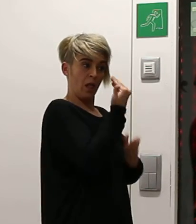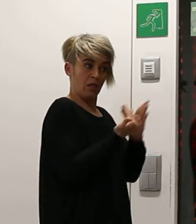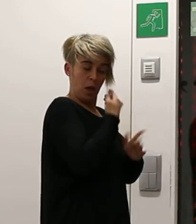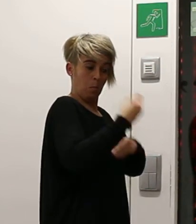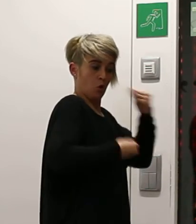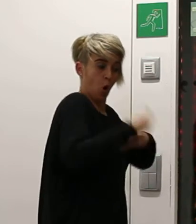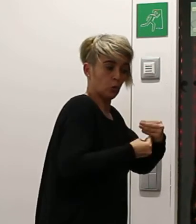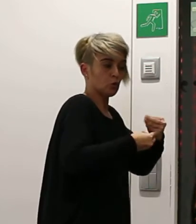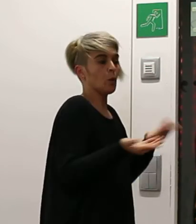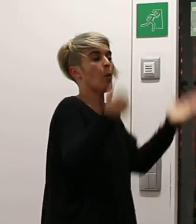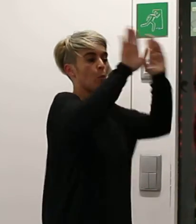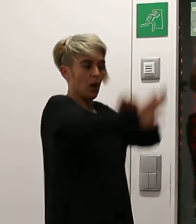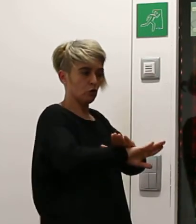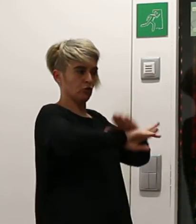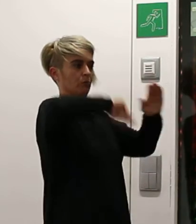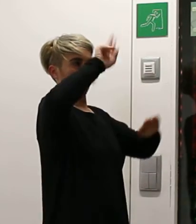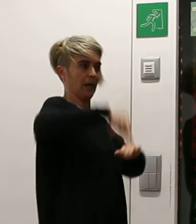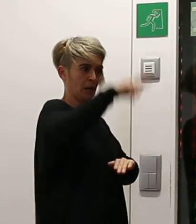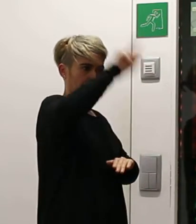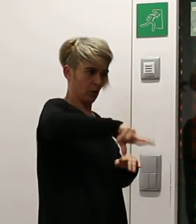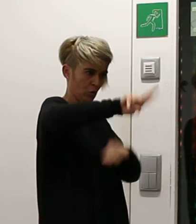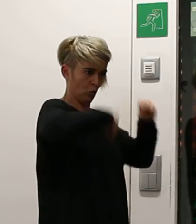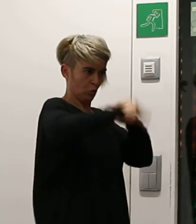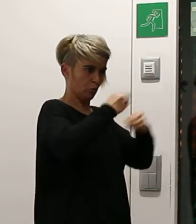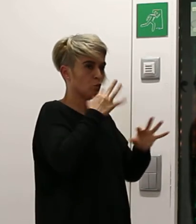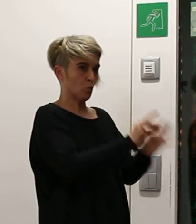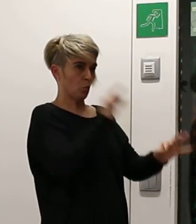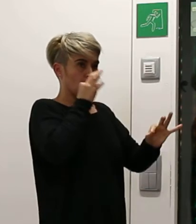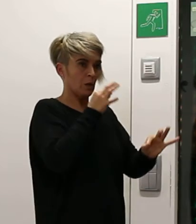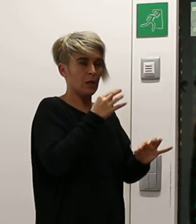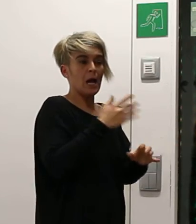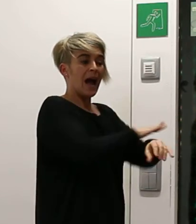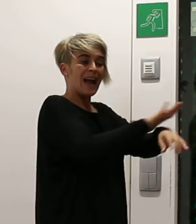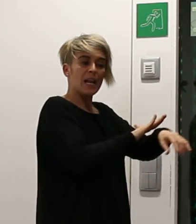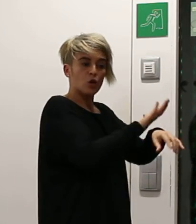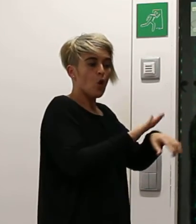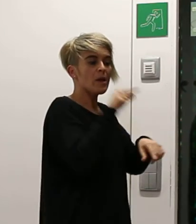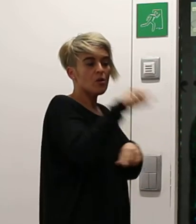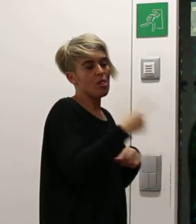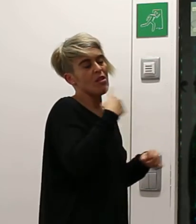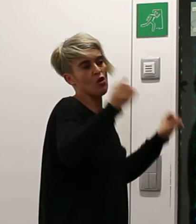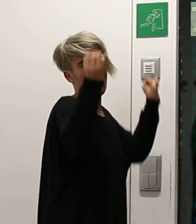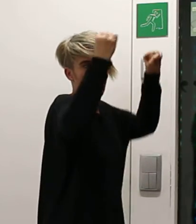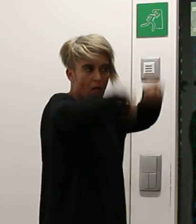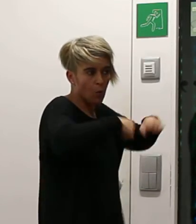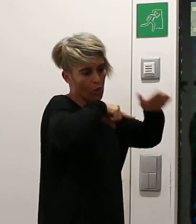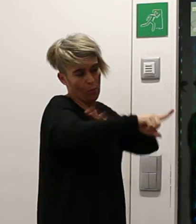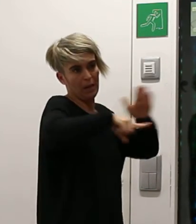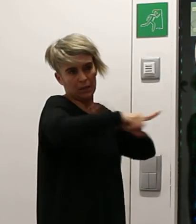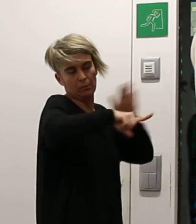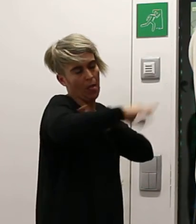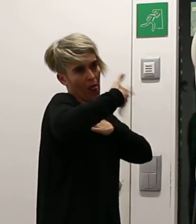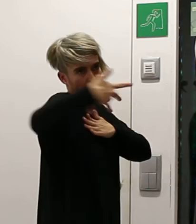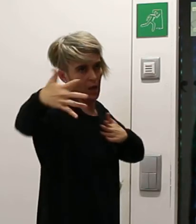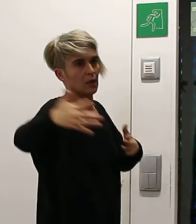supondría una disminución de los ingresos presupuestarios, por lo que el Gobierno no presta su conformidad para su tramitación en virtud, bla, bla, bla, artículo X